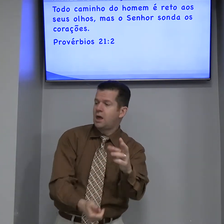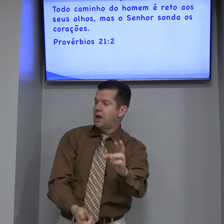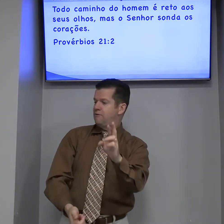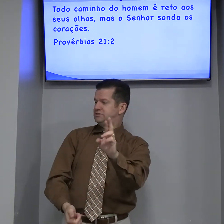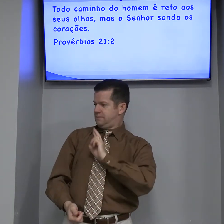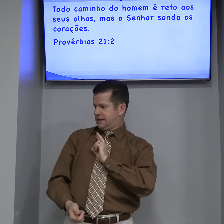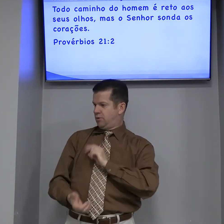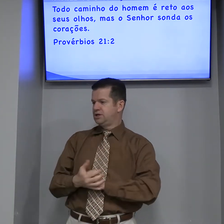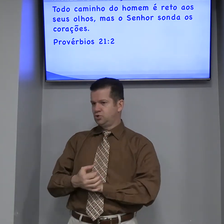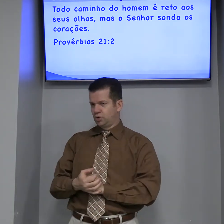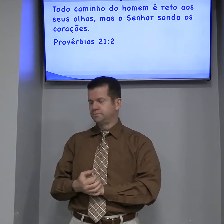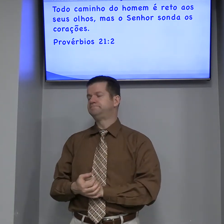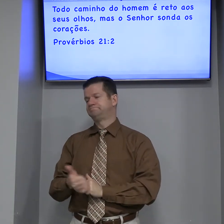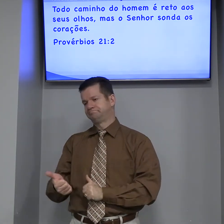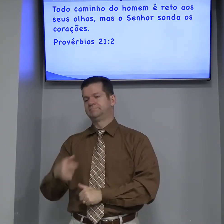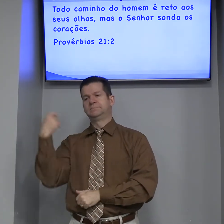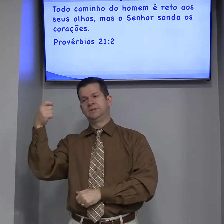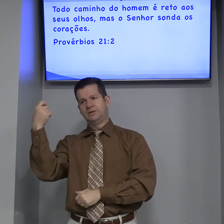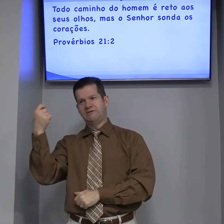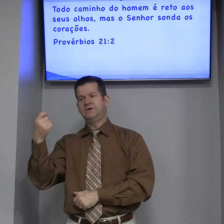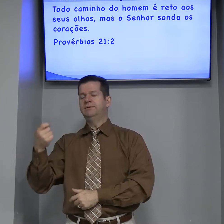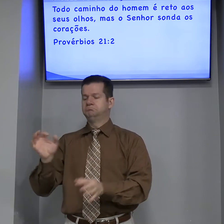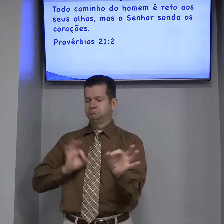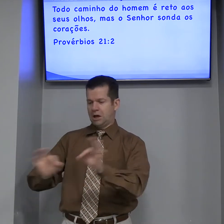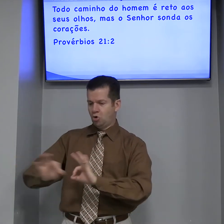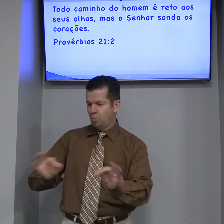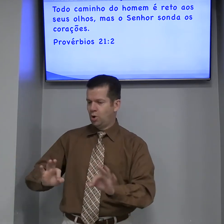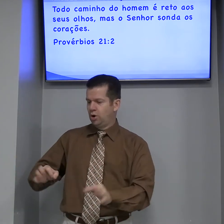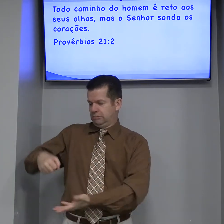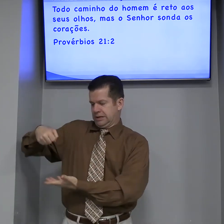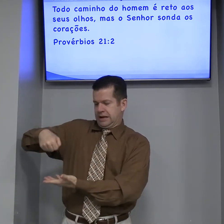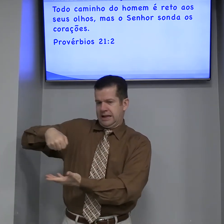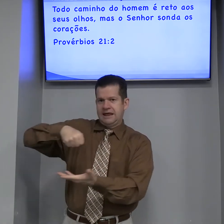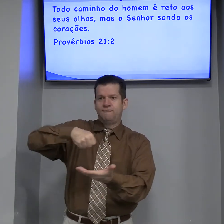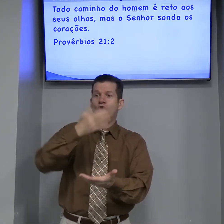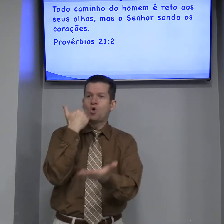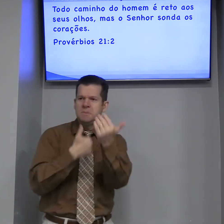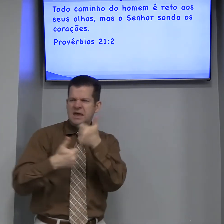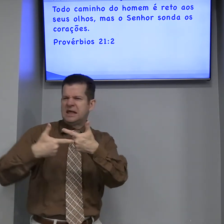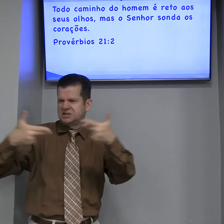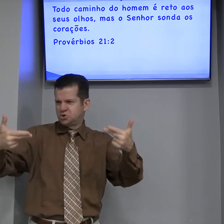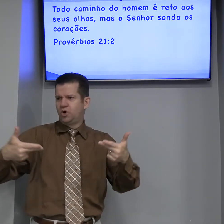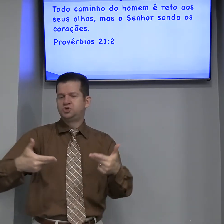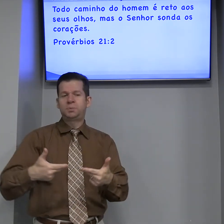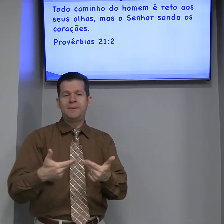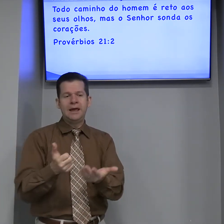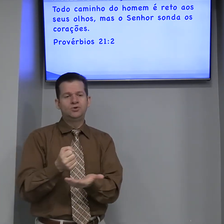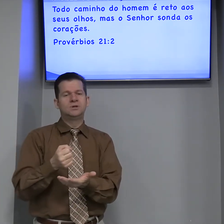e você me dá um retorno. Então Davi arrumou, levou comida, essas coisas, suprimentos.